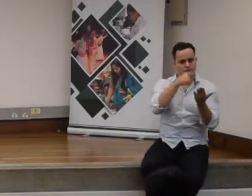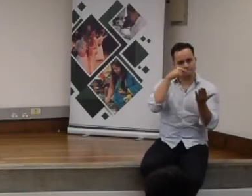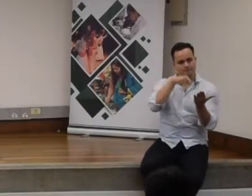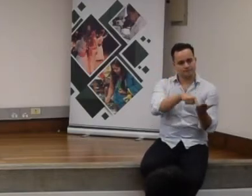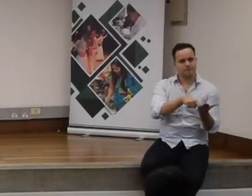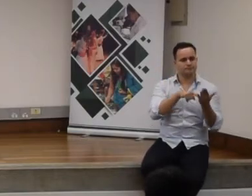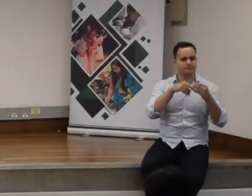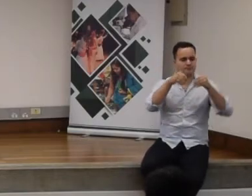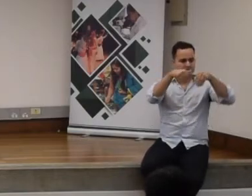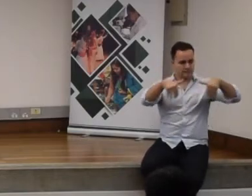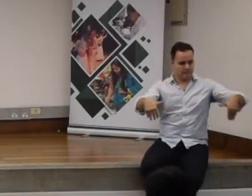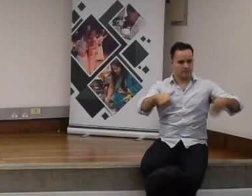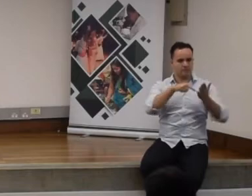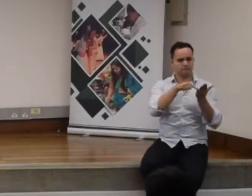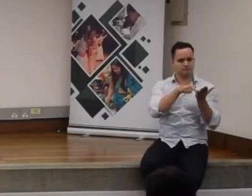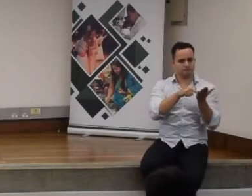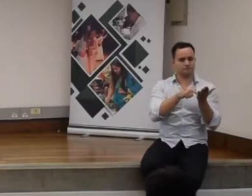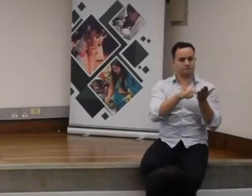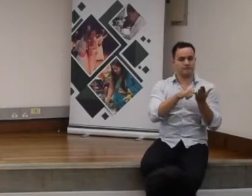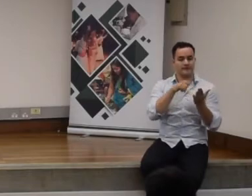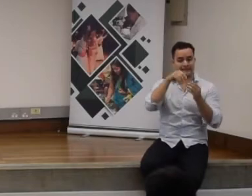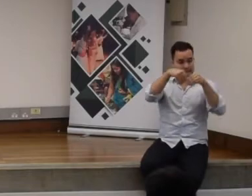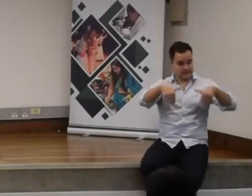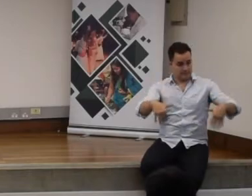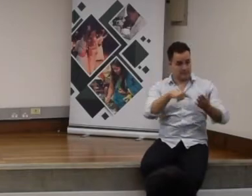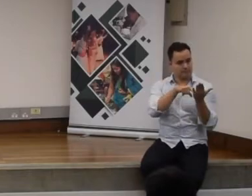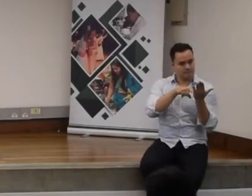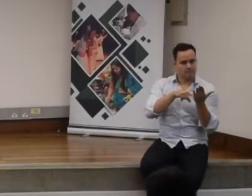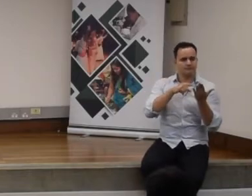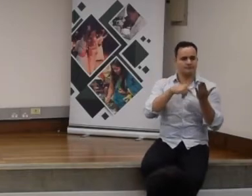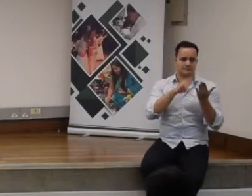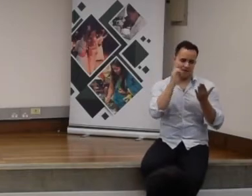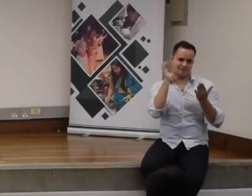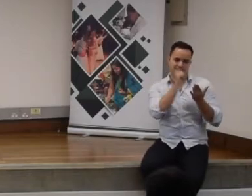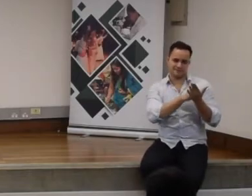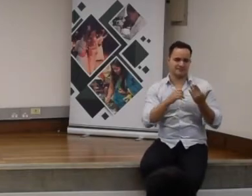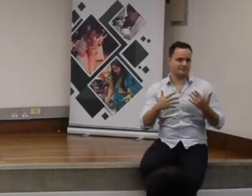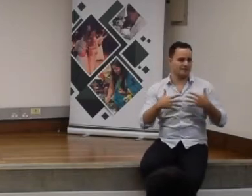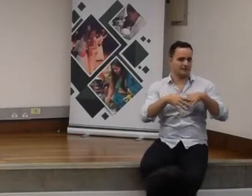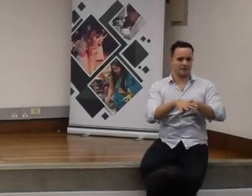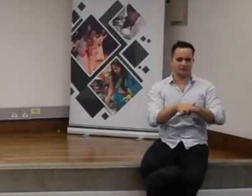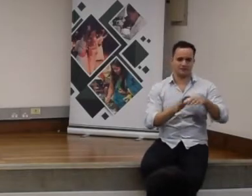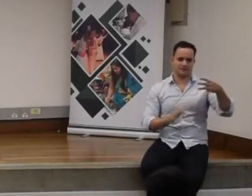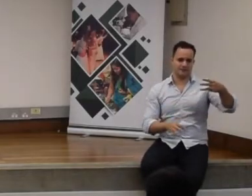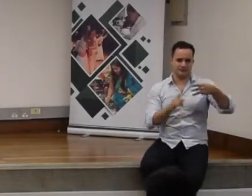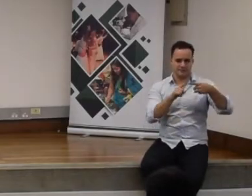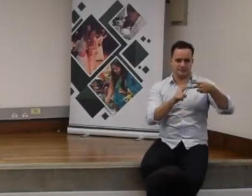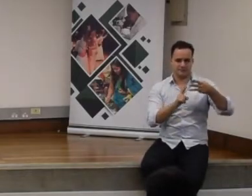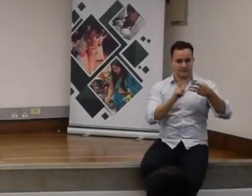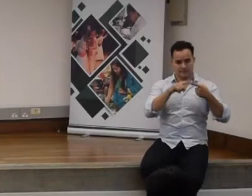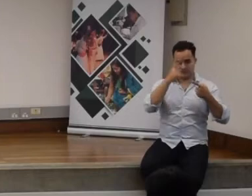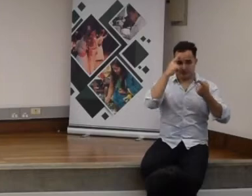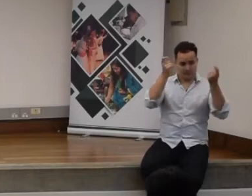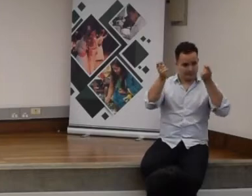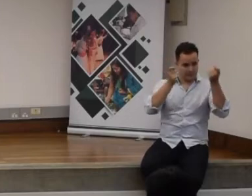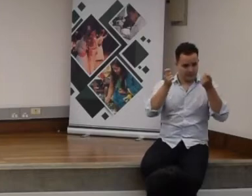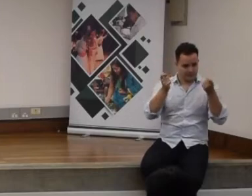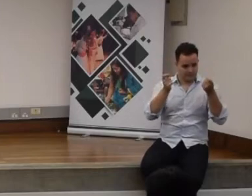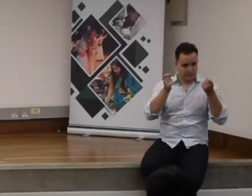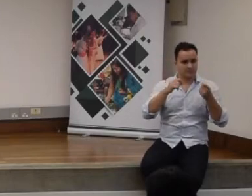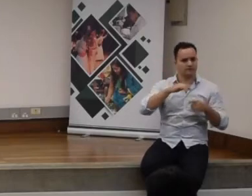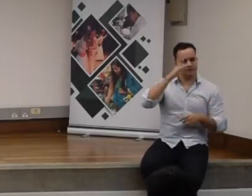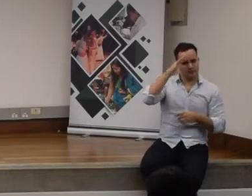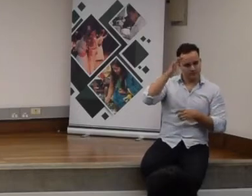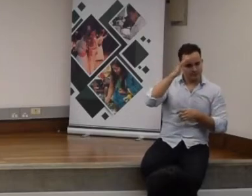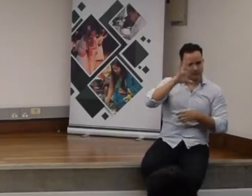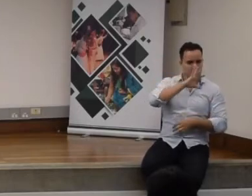este esquema. Es un esquema en el que básicamente ellos hacen una articulación de 3 componentes grandes, que son las estrategias, que es donde se habla de toda la filosofía